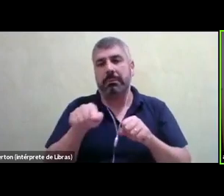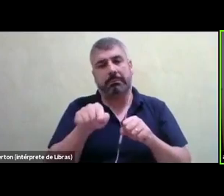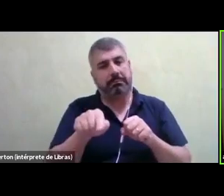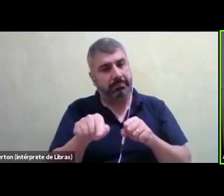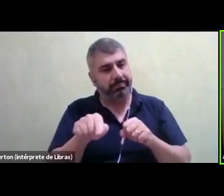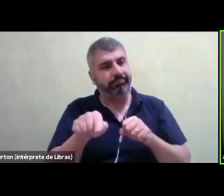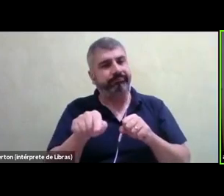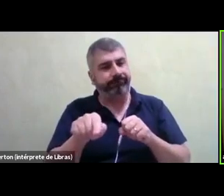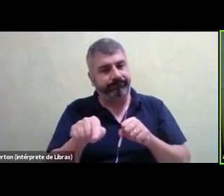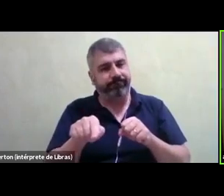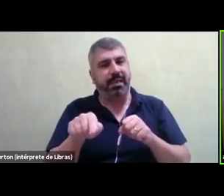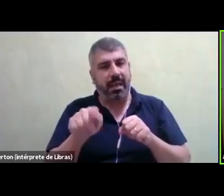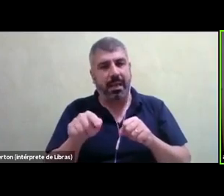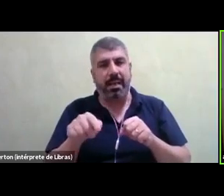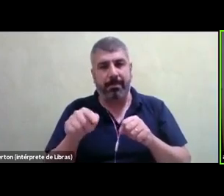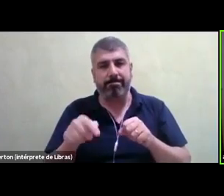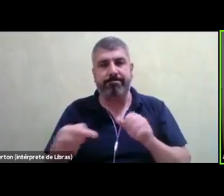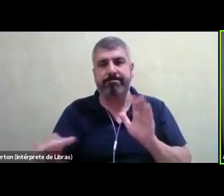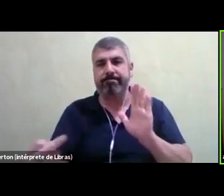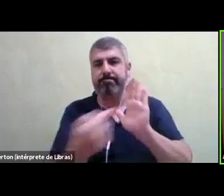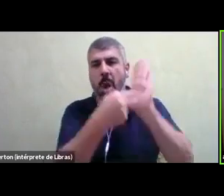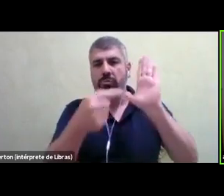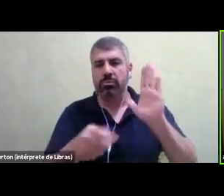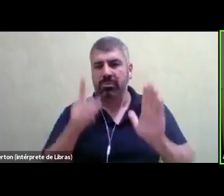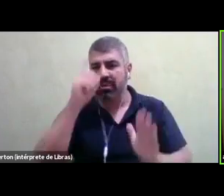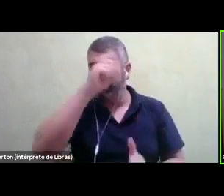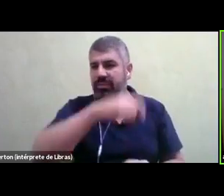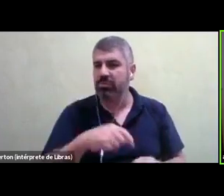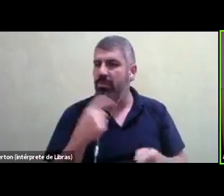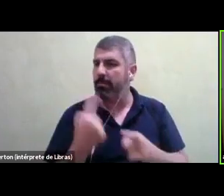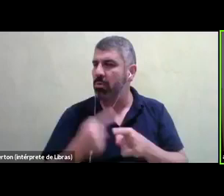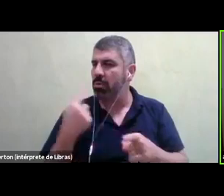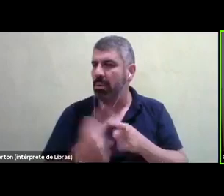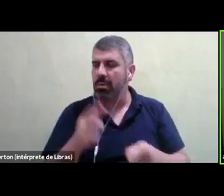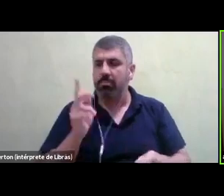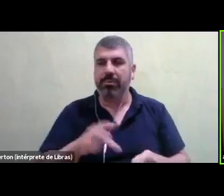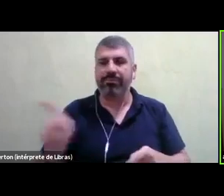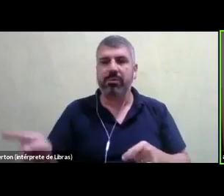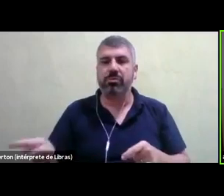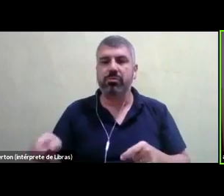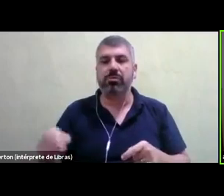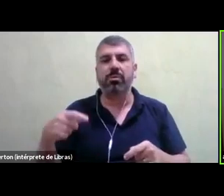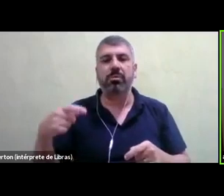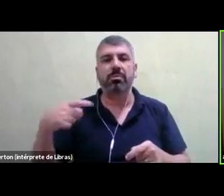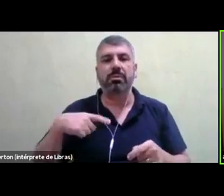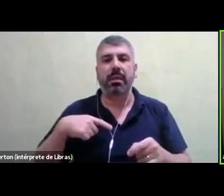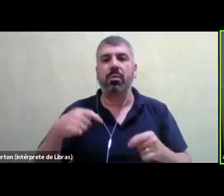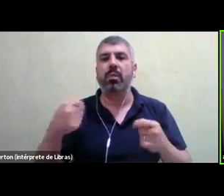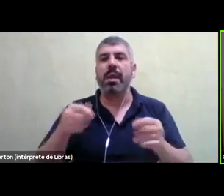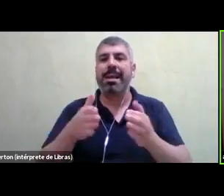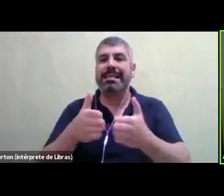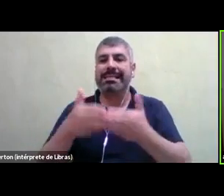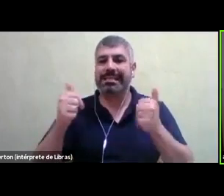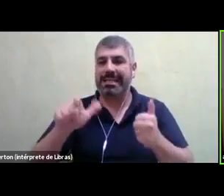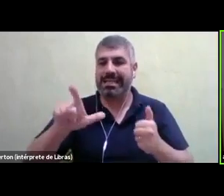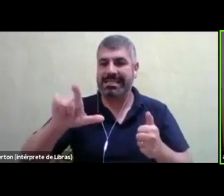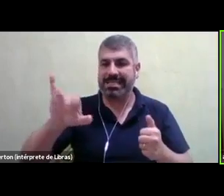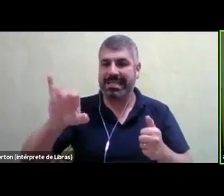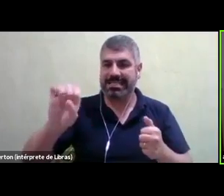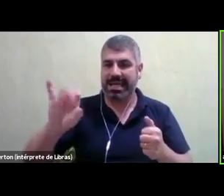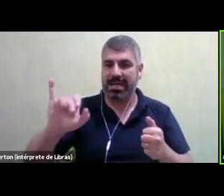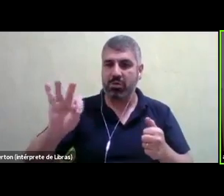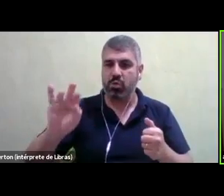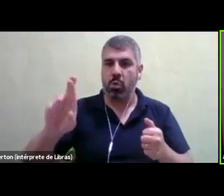difícil para a gente entender, porque pressupõe que esse professor ele tem que ter uma licenciatura em segunda língua ou